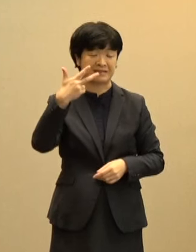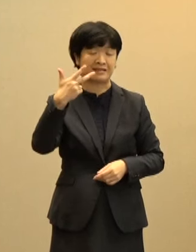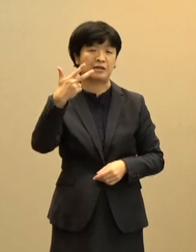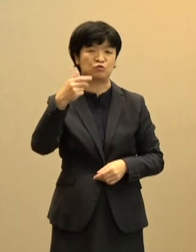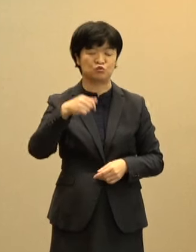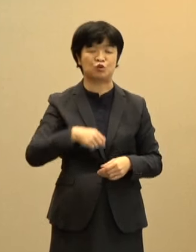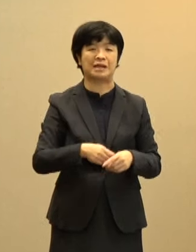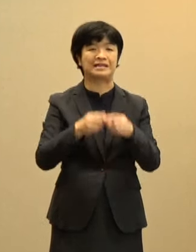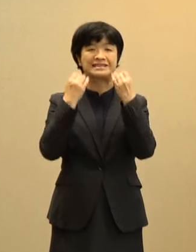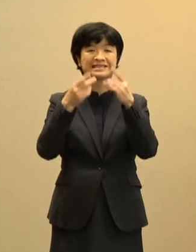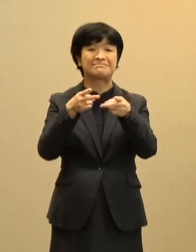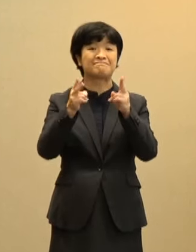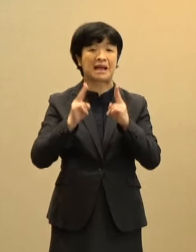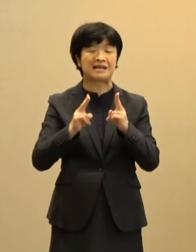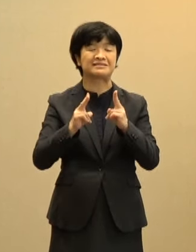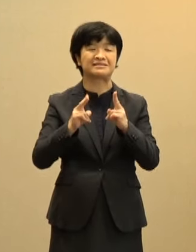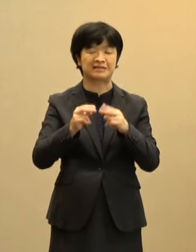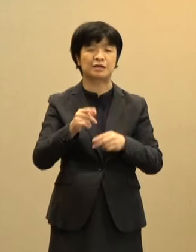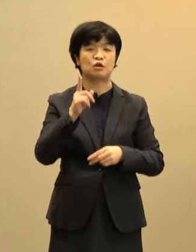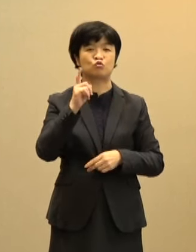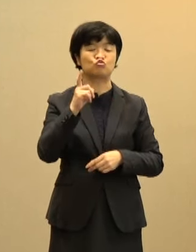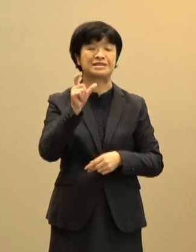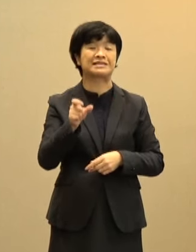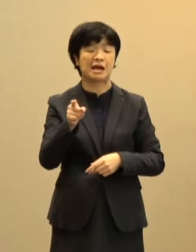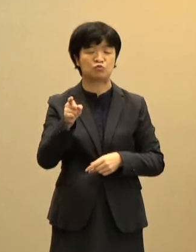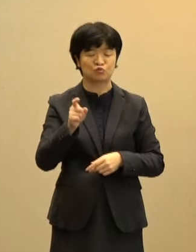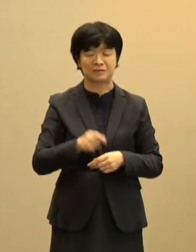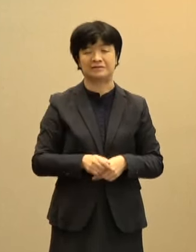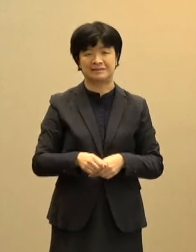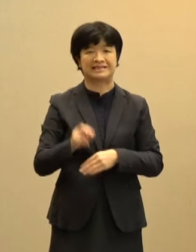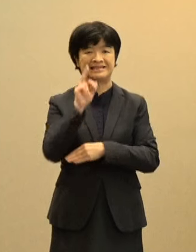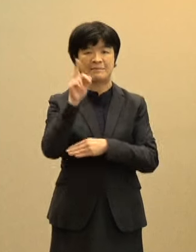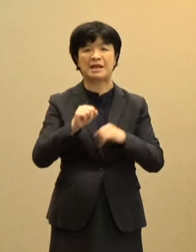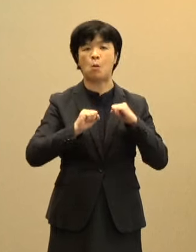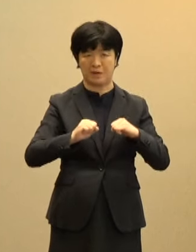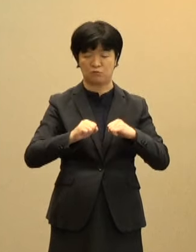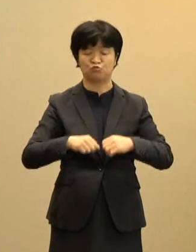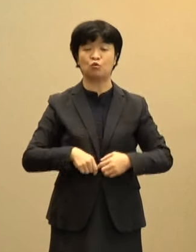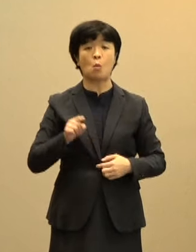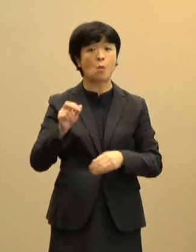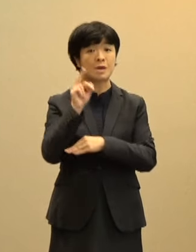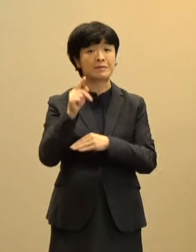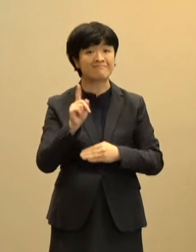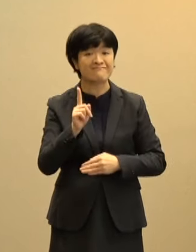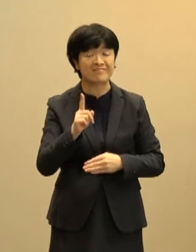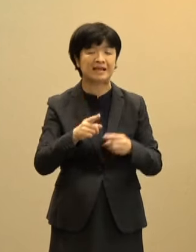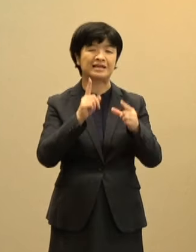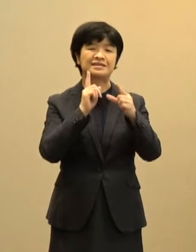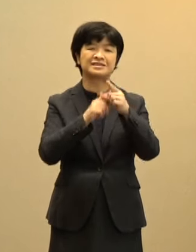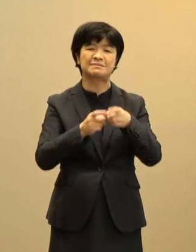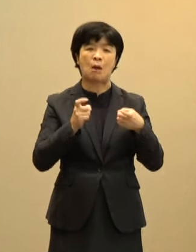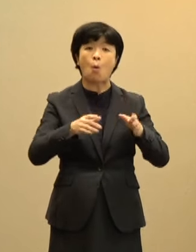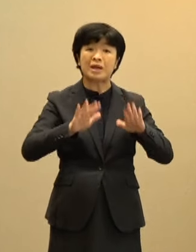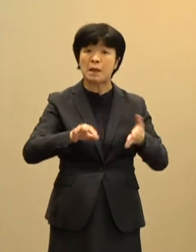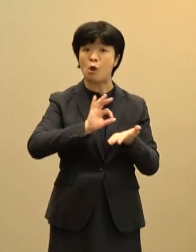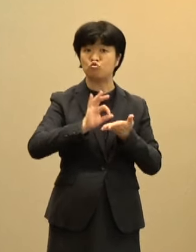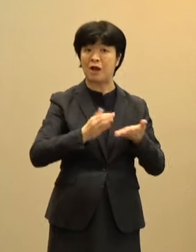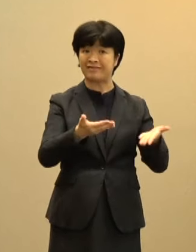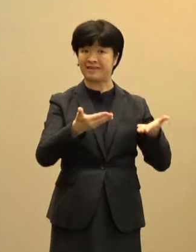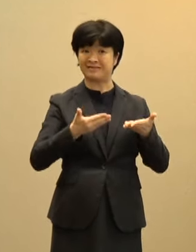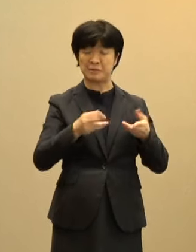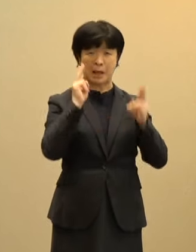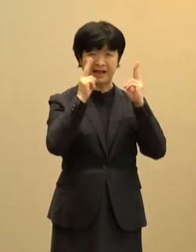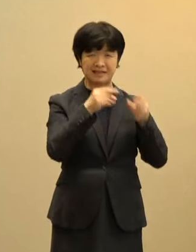レンスセンターにおいて千葉港ポートセミナーを開催いたします。このセミナーでは現在千葉港をご利用いただいている企業